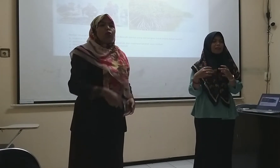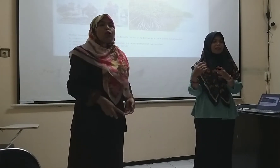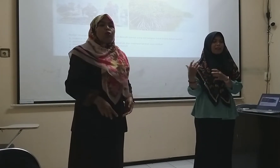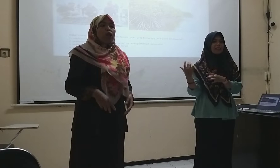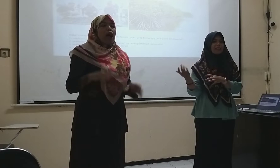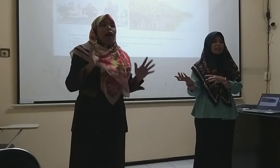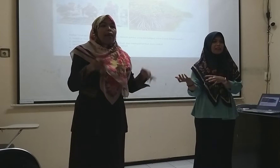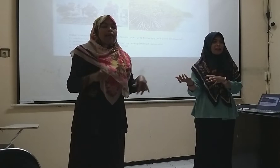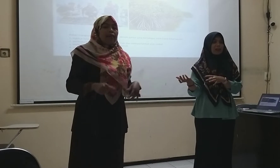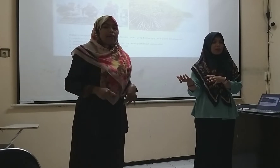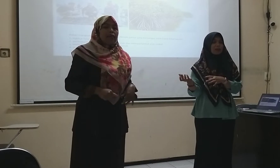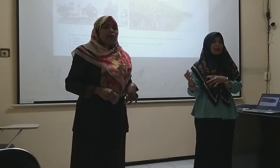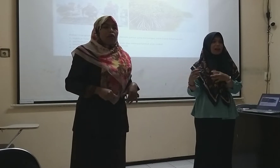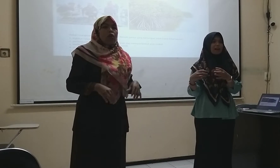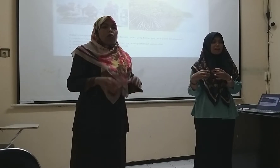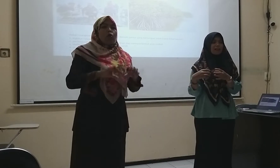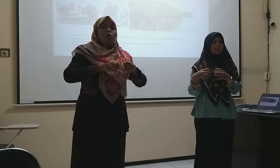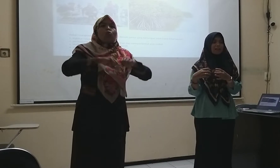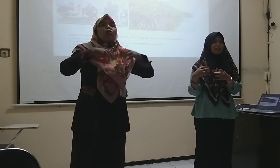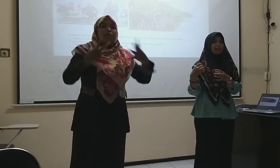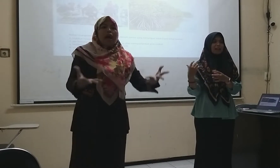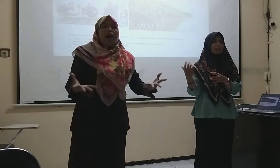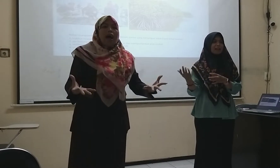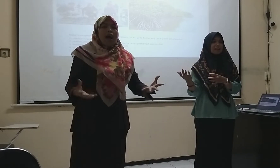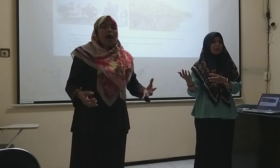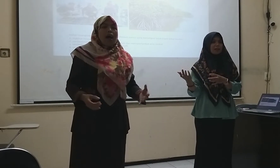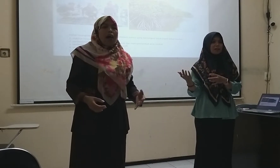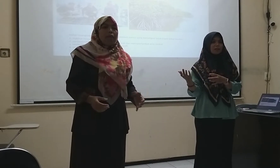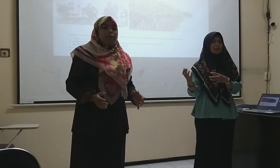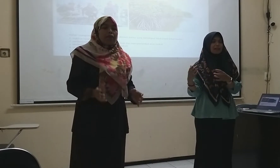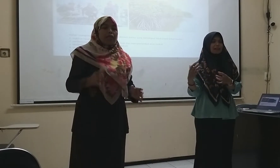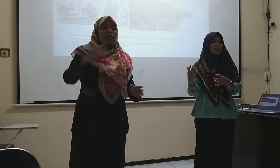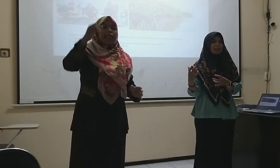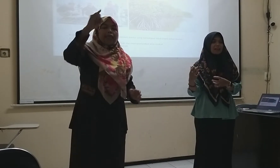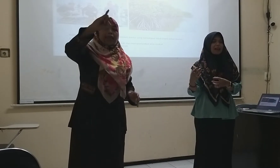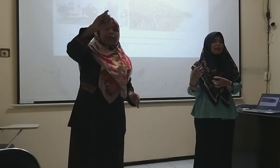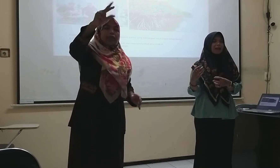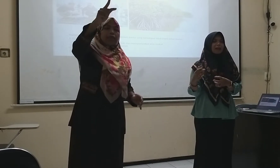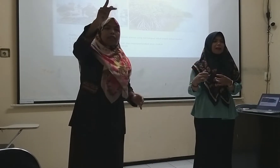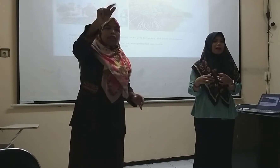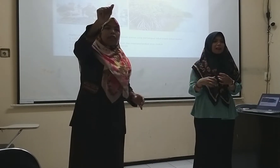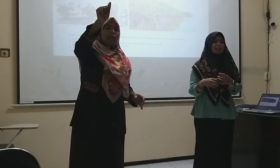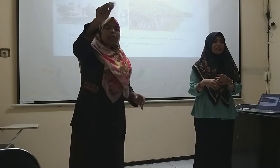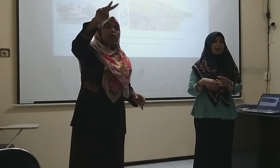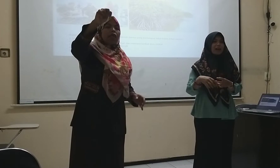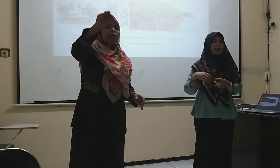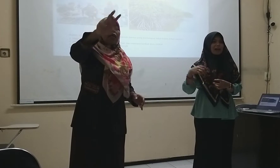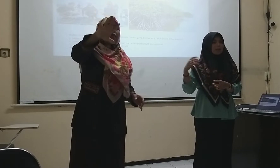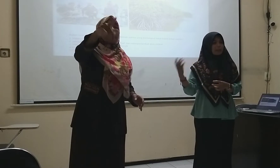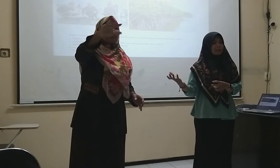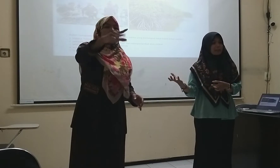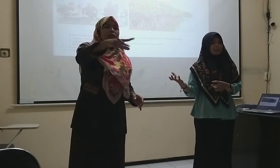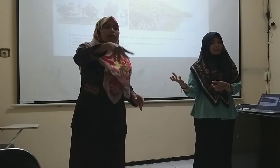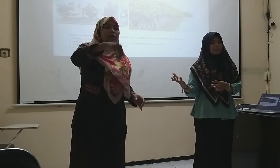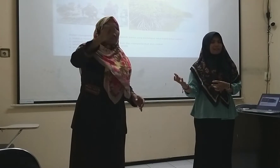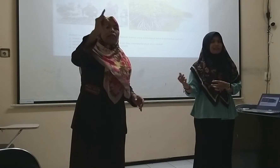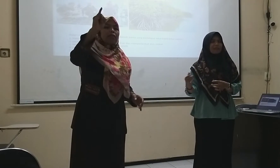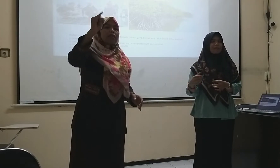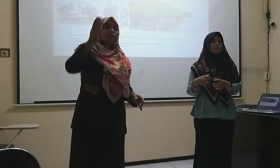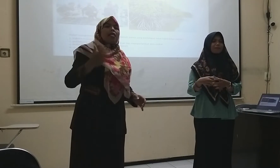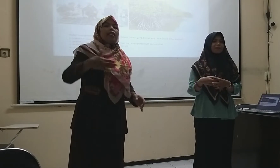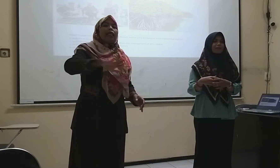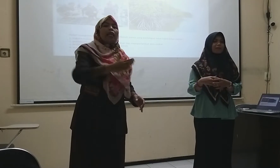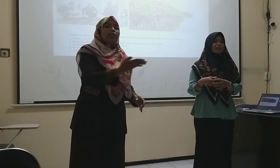atau ikan-ikan yang ada di laut. Akhirnya ikan-ikan yang ada di laut itu tidak sehat, pada akhirnya akan mati